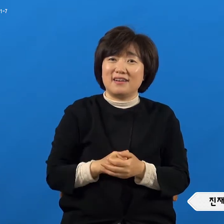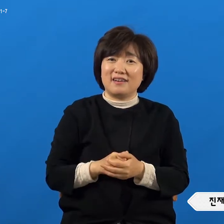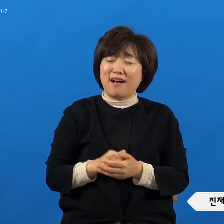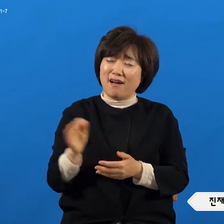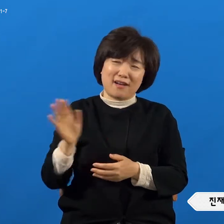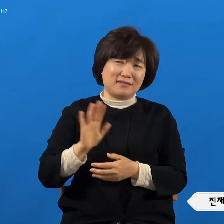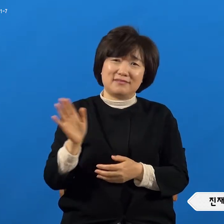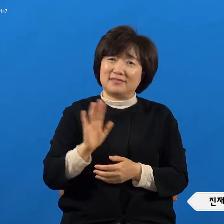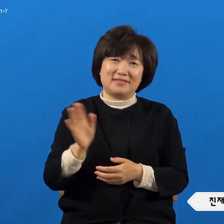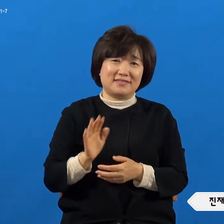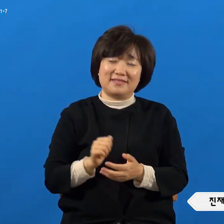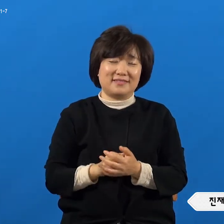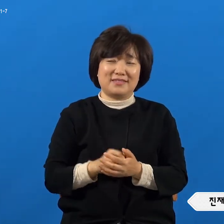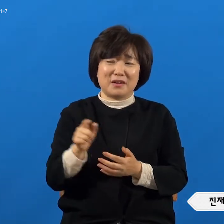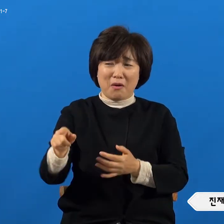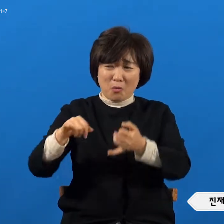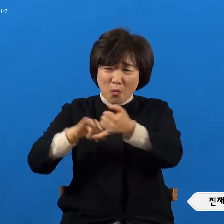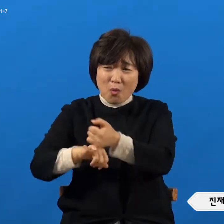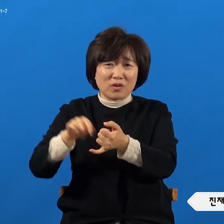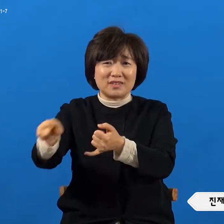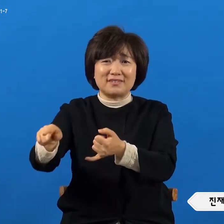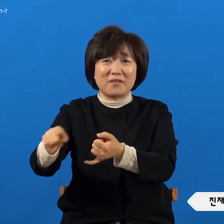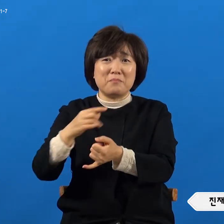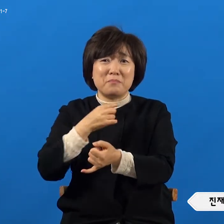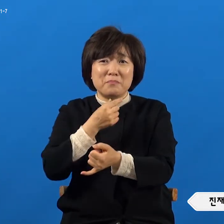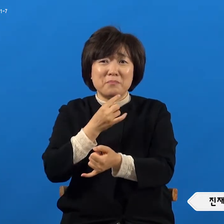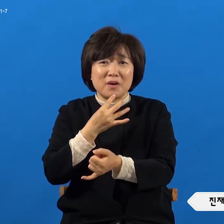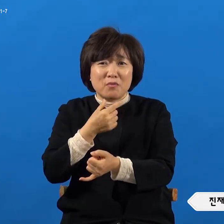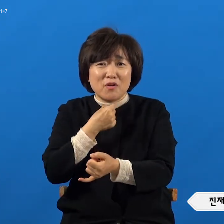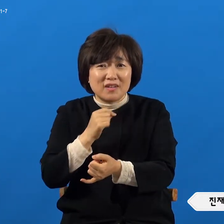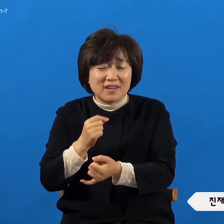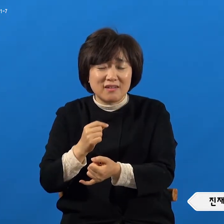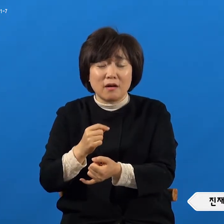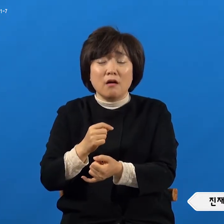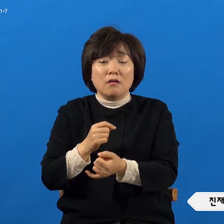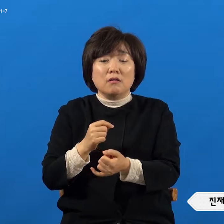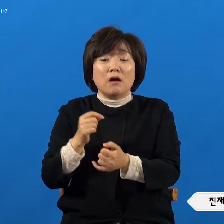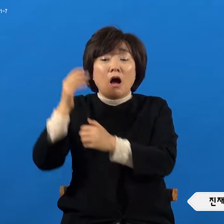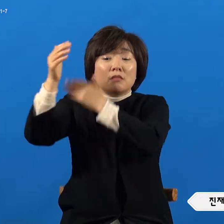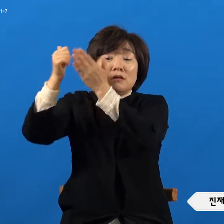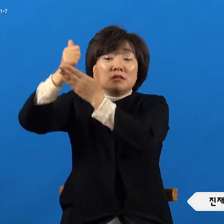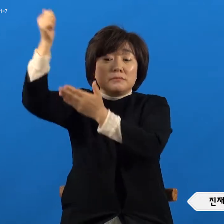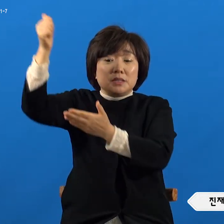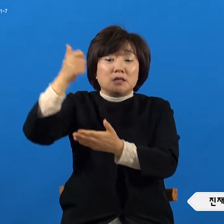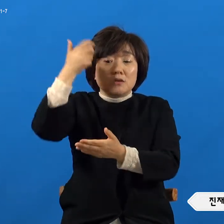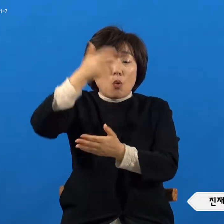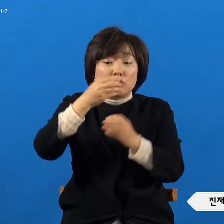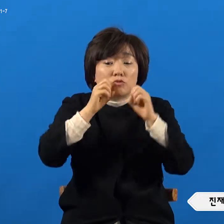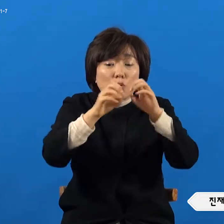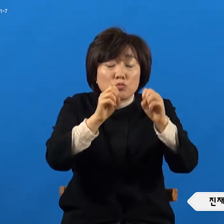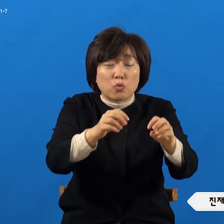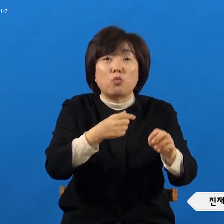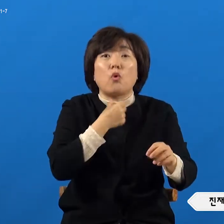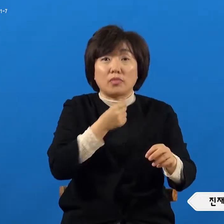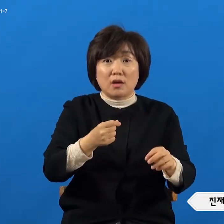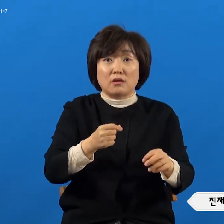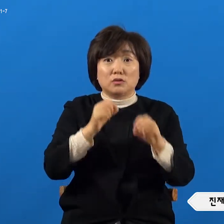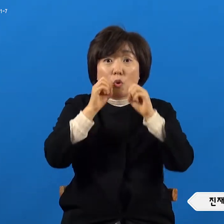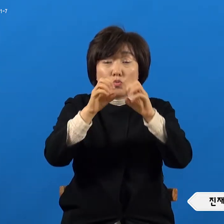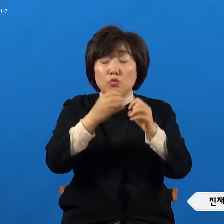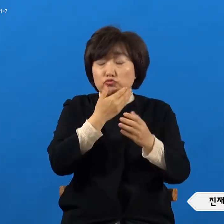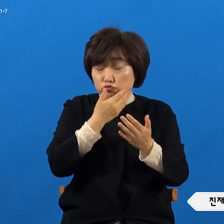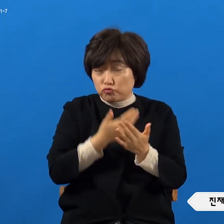않다는 겁니다. 하나님이 영혼들을 구원하시기를 원하십니다. 전도 중요합니다. 하나님의